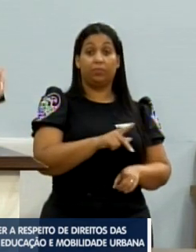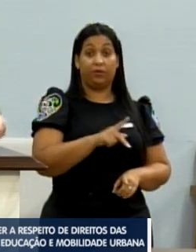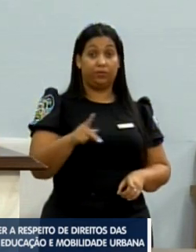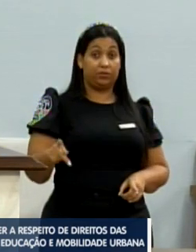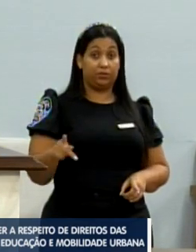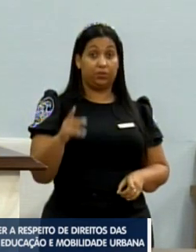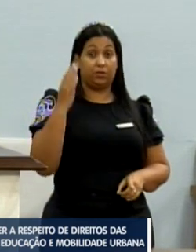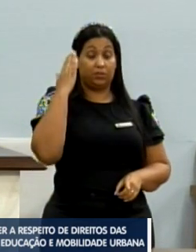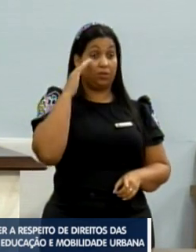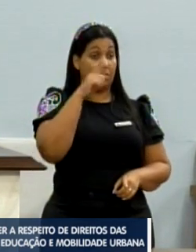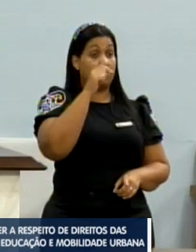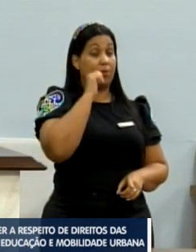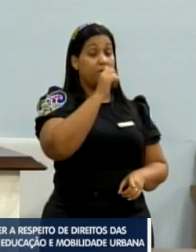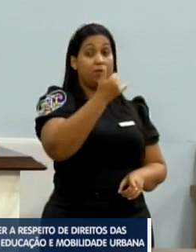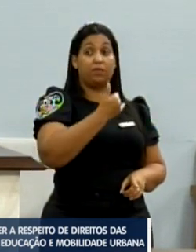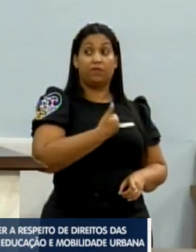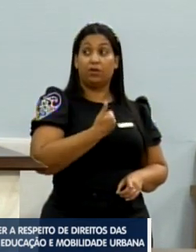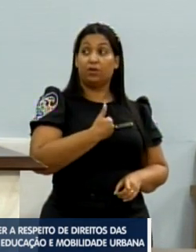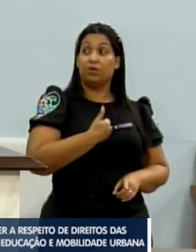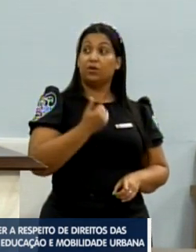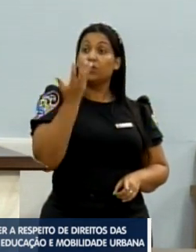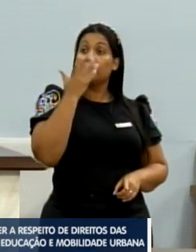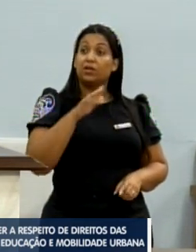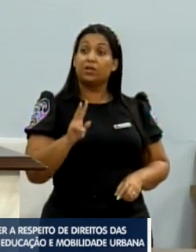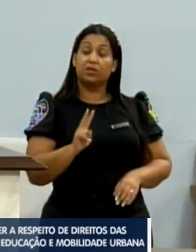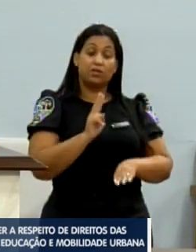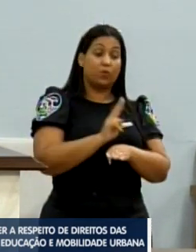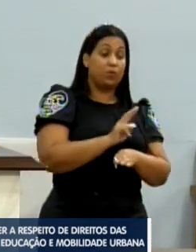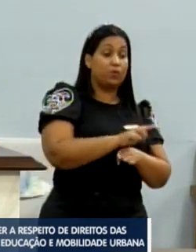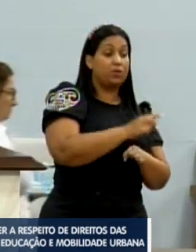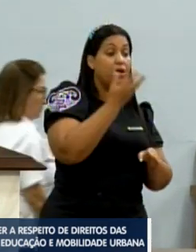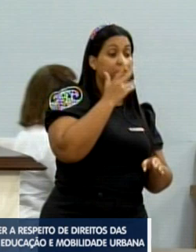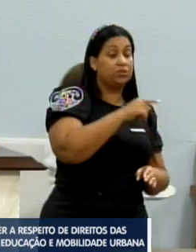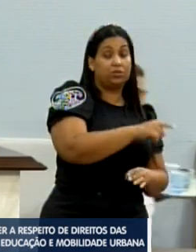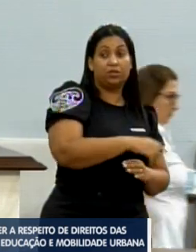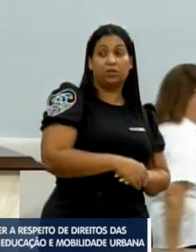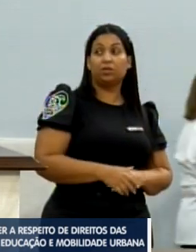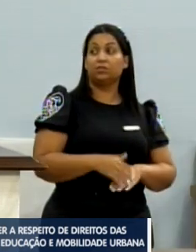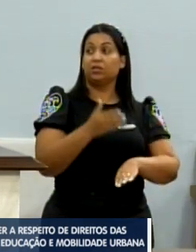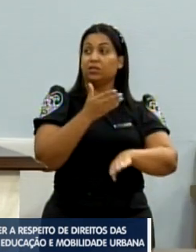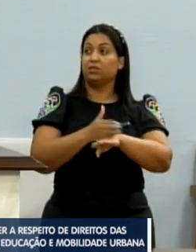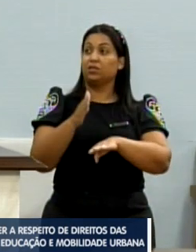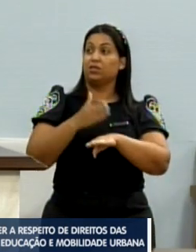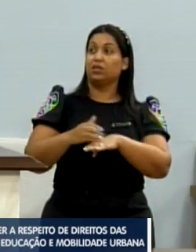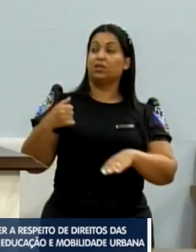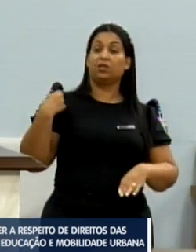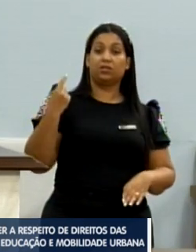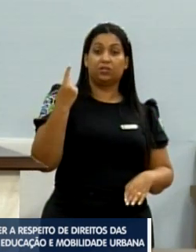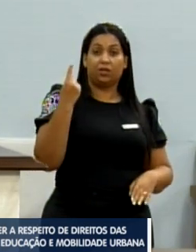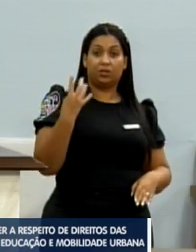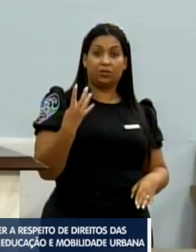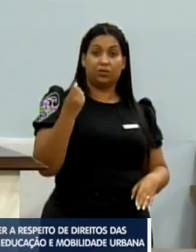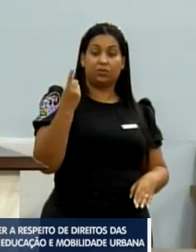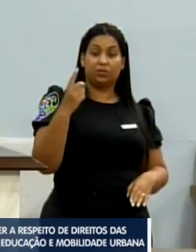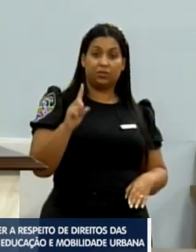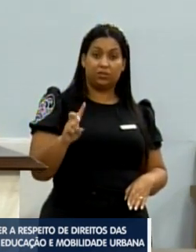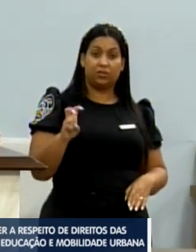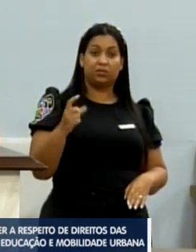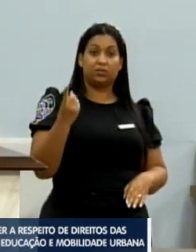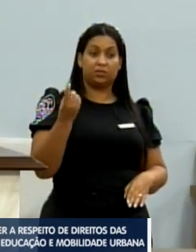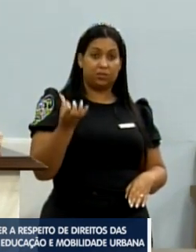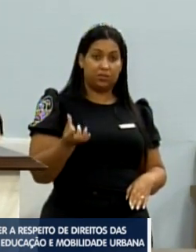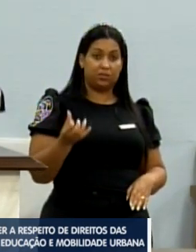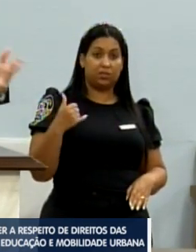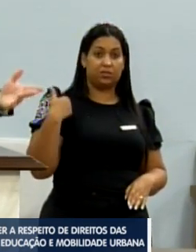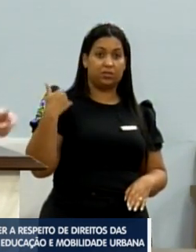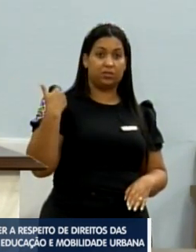não, a Lígia já falou aqui, são crianças cuidando de crianças. Estagiárias de 14, 15, 16 anos, cuidando de